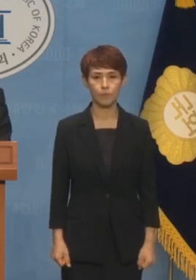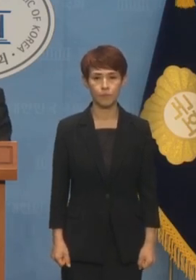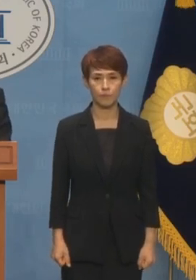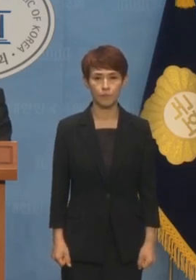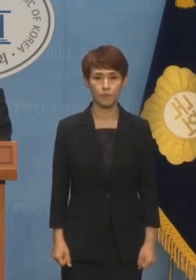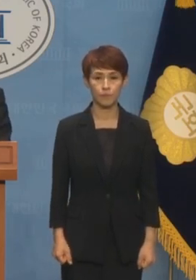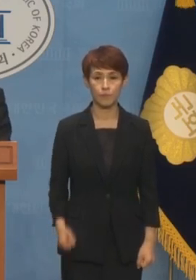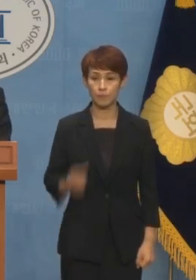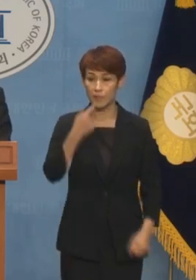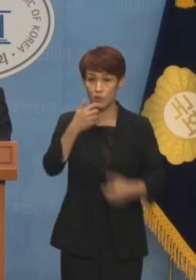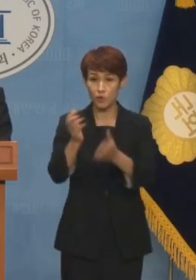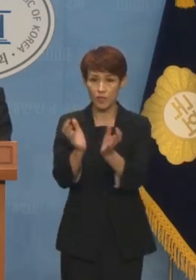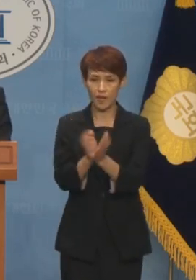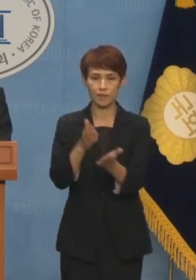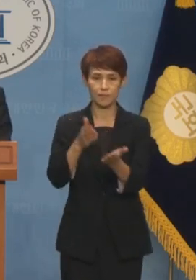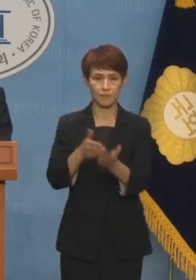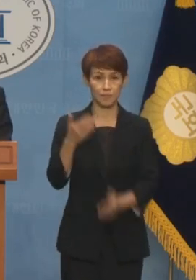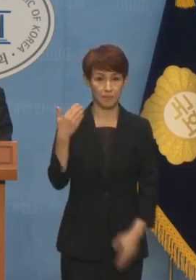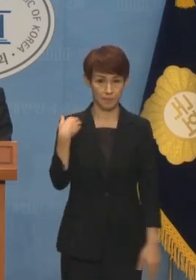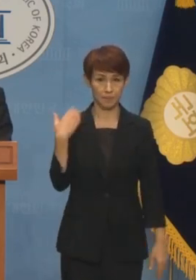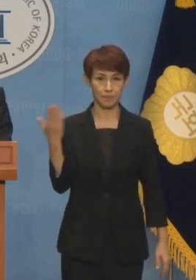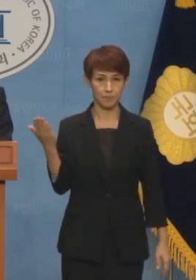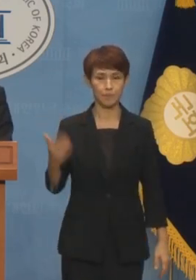네, 더불어민주당 최민석 대변인입니다.